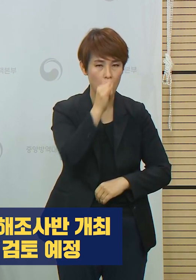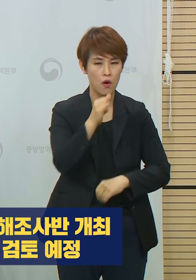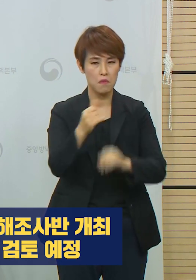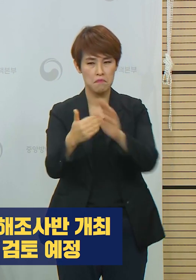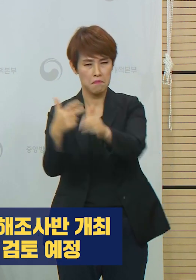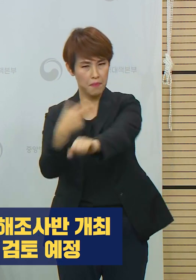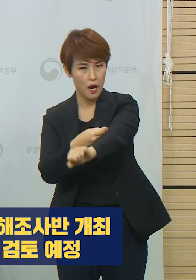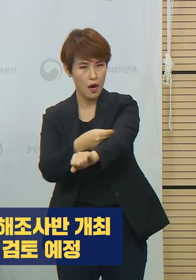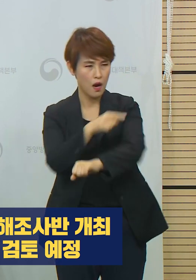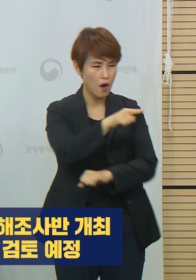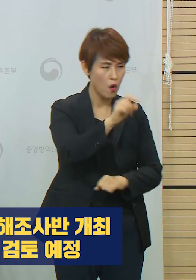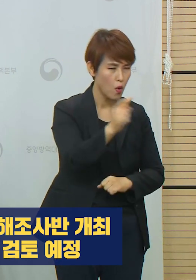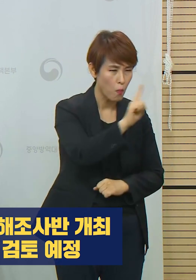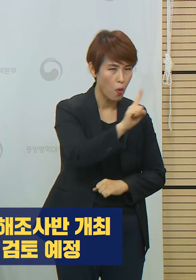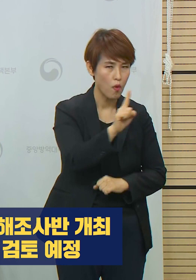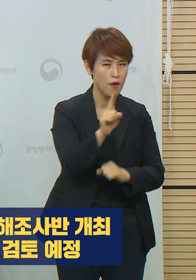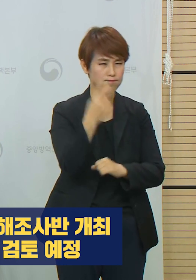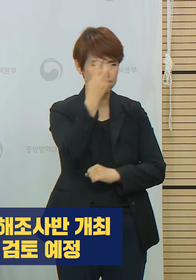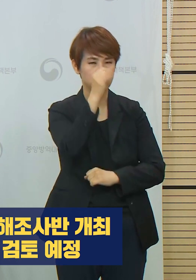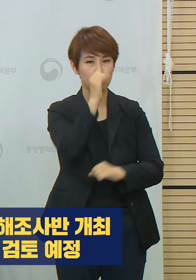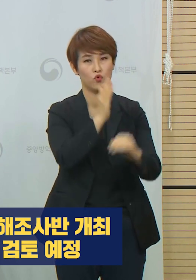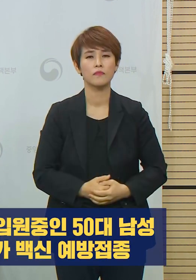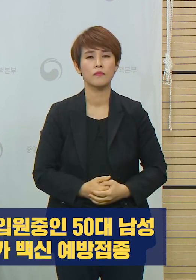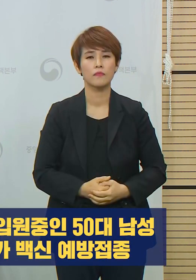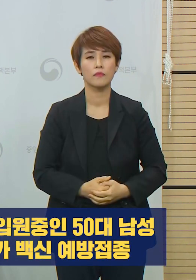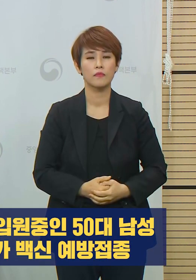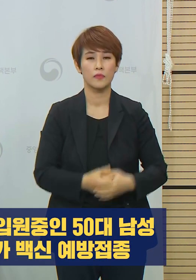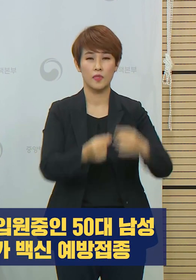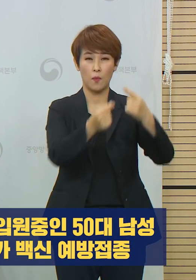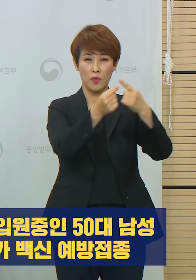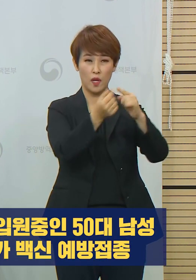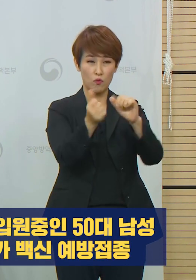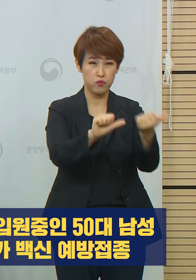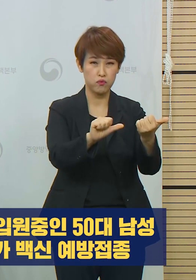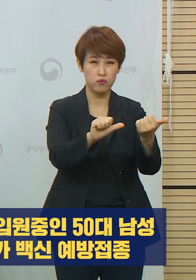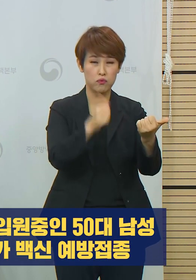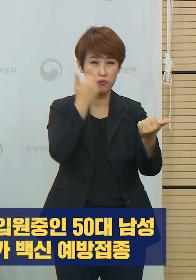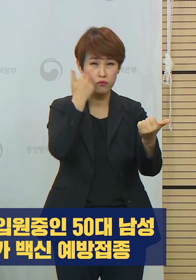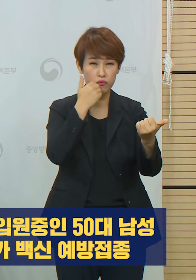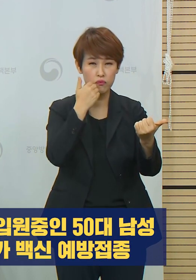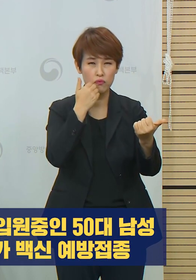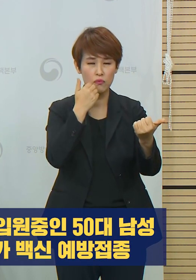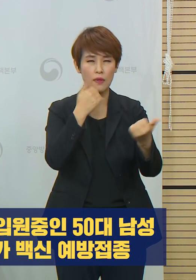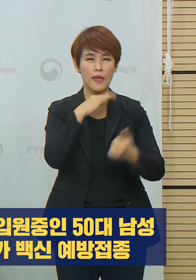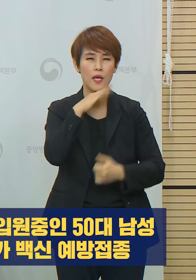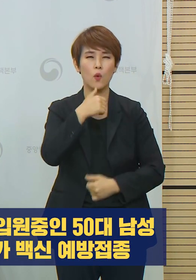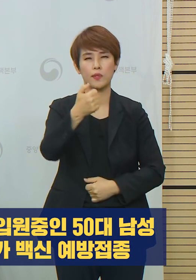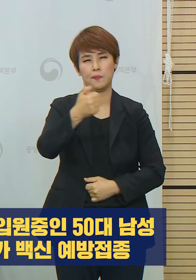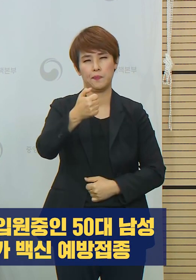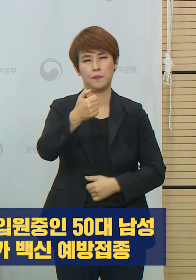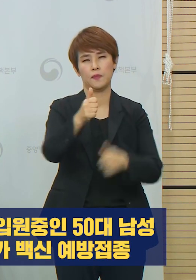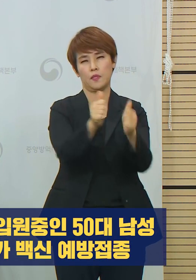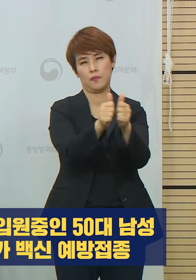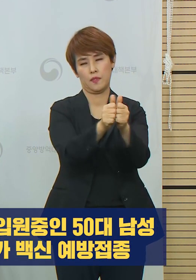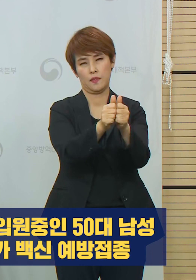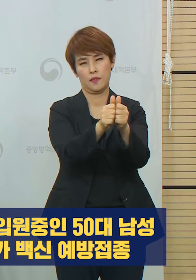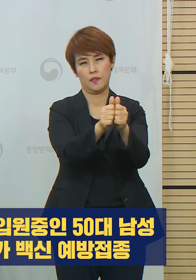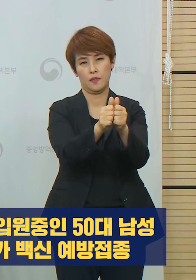대한 내용을 검토할 예정에 있습니다. 첫 번째 사망자분께서는 50대